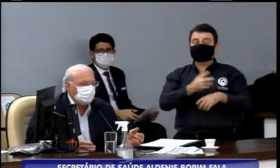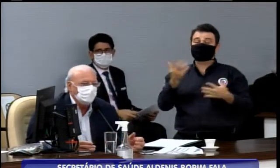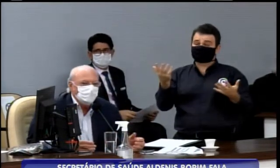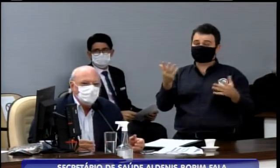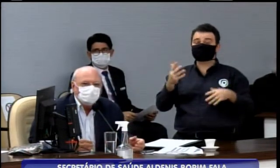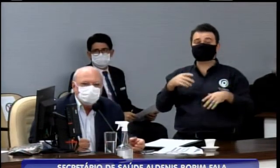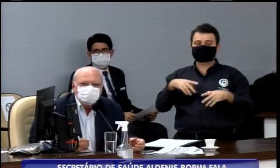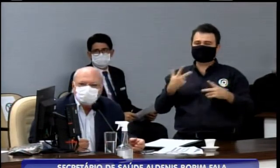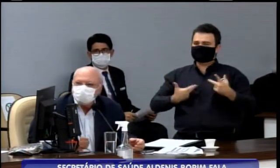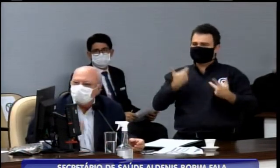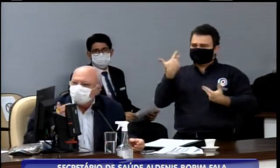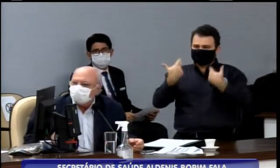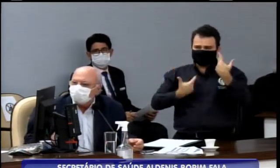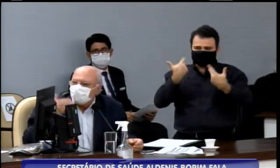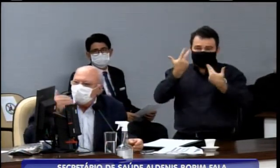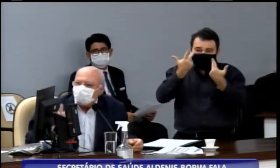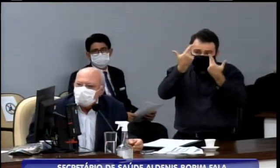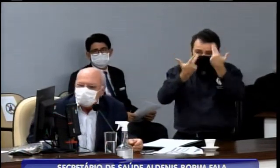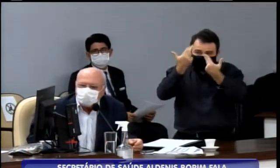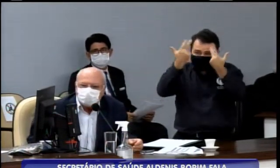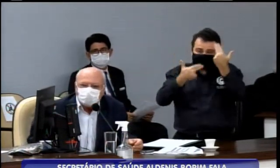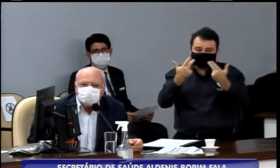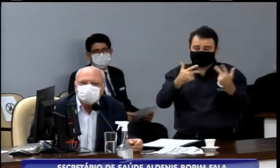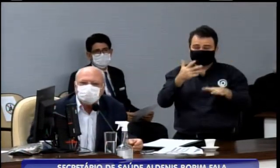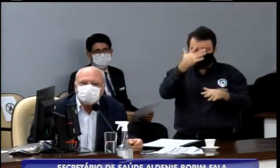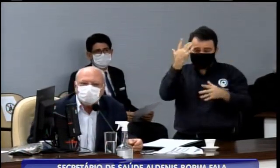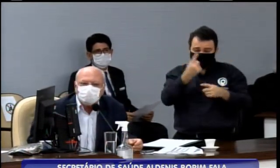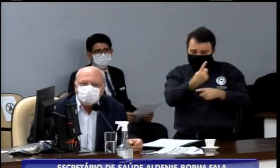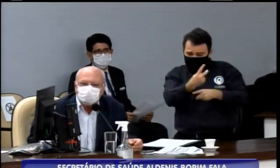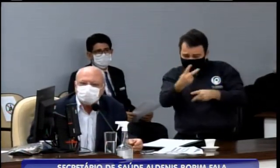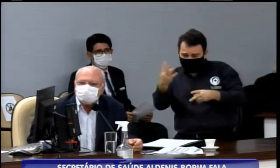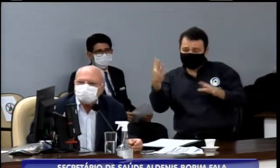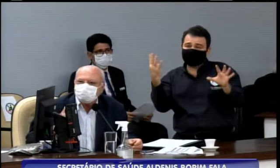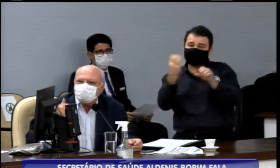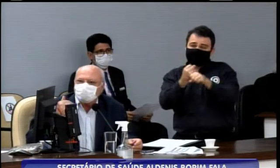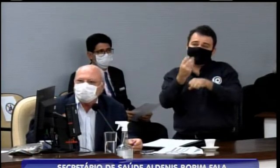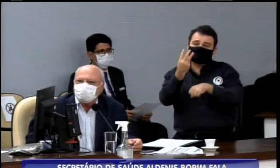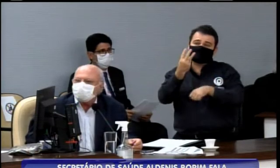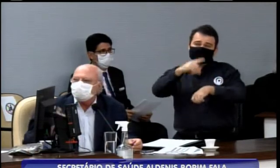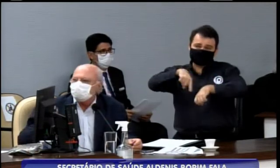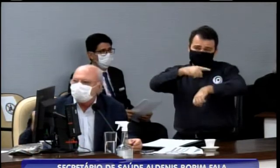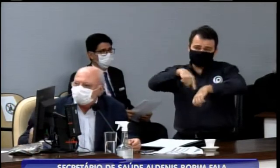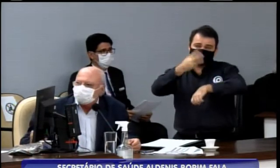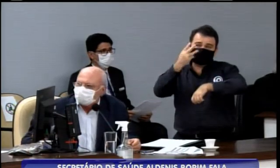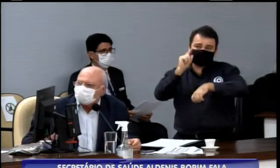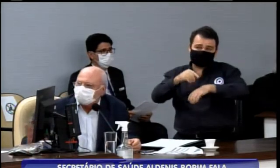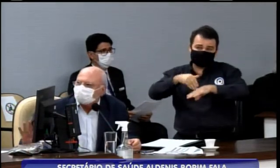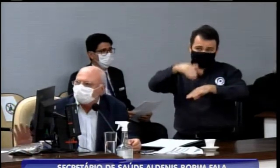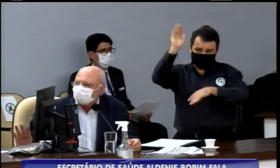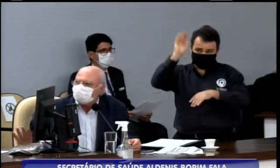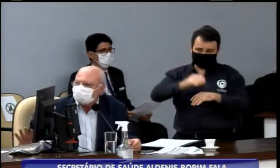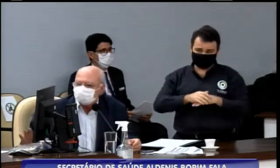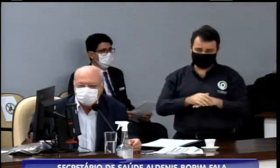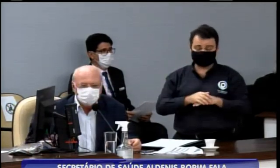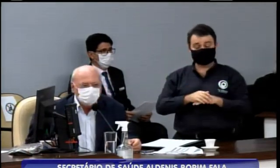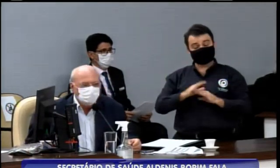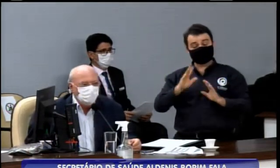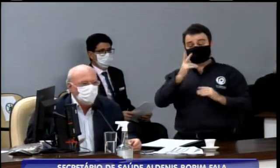fazer. Então, isso é obrigatório eles cumprirem a meta de 400 cirurgias, por exemplo, por